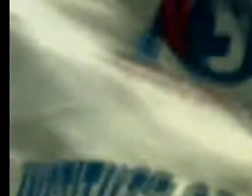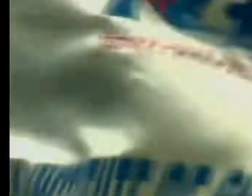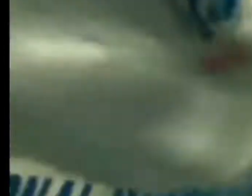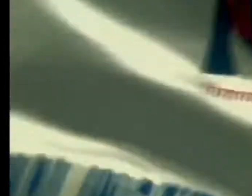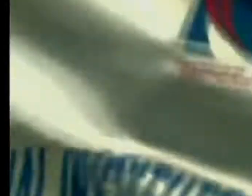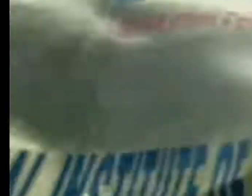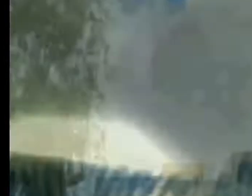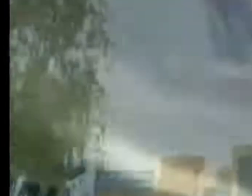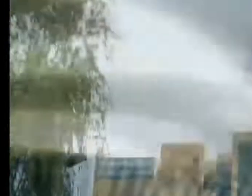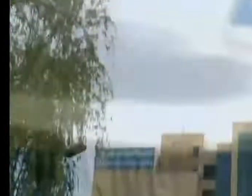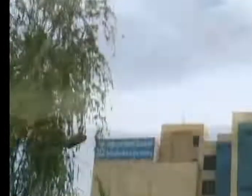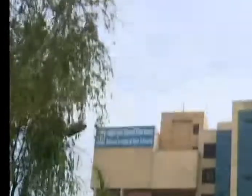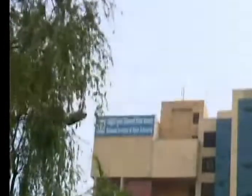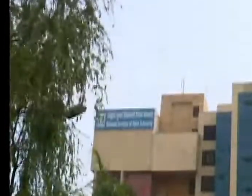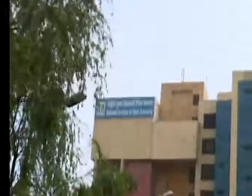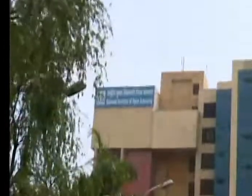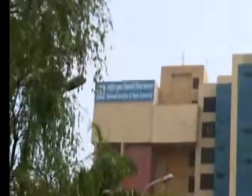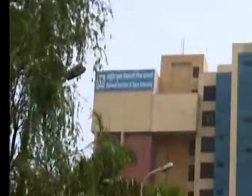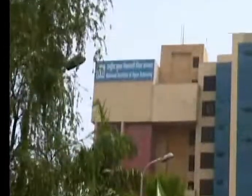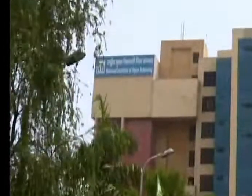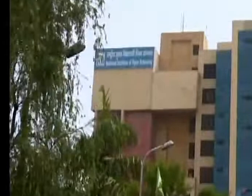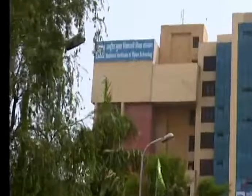विद्यालय जो मुक्त हो,